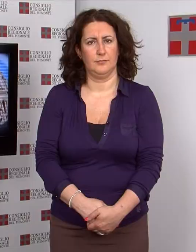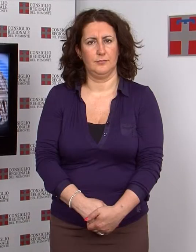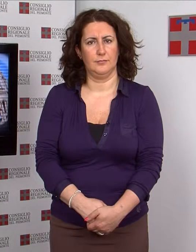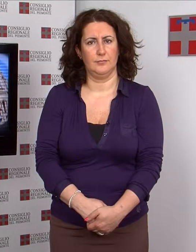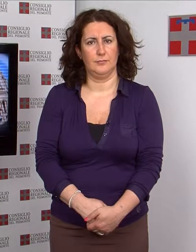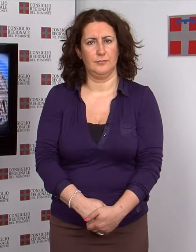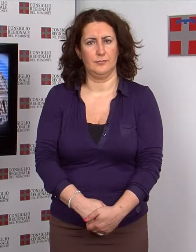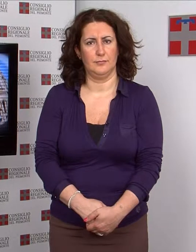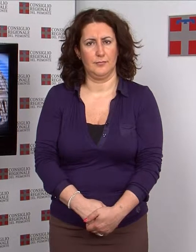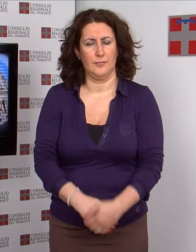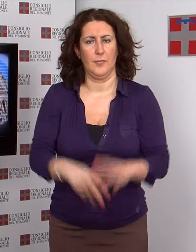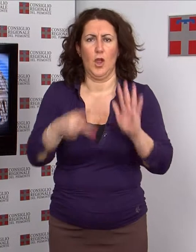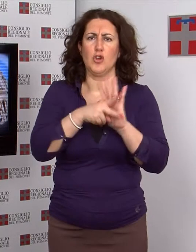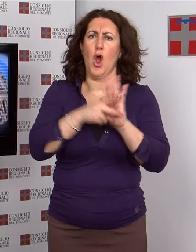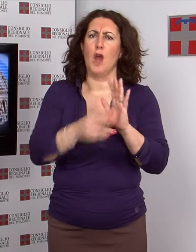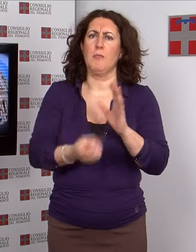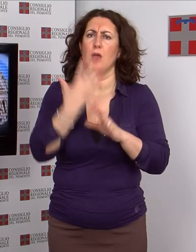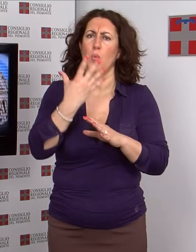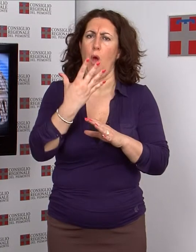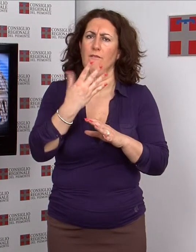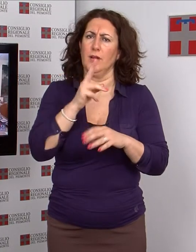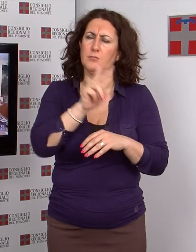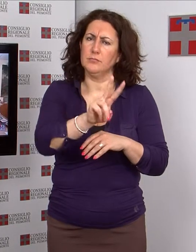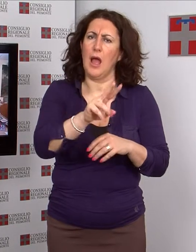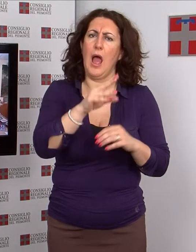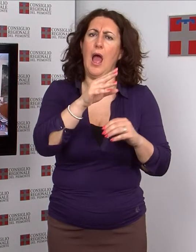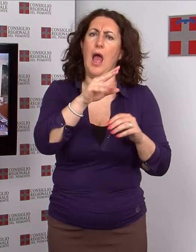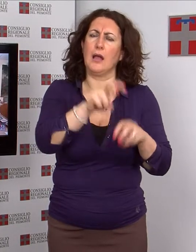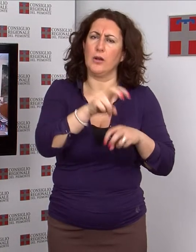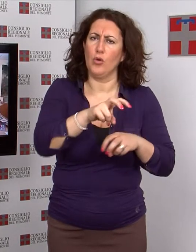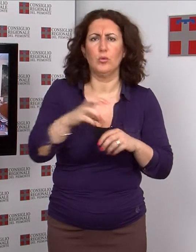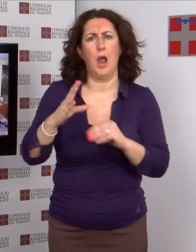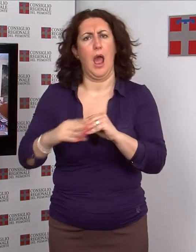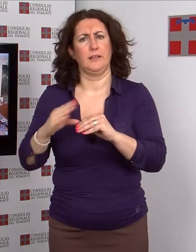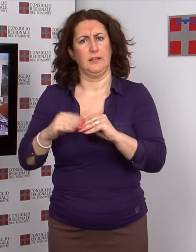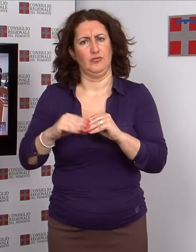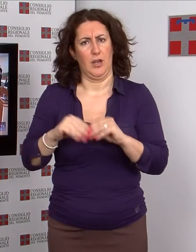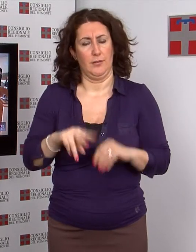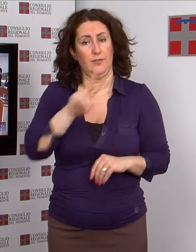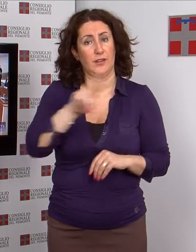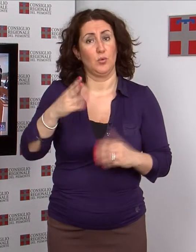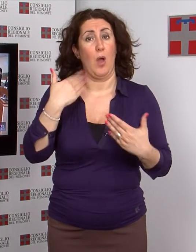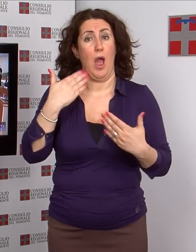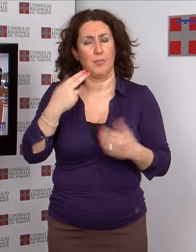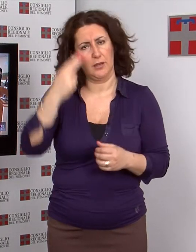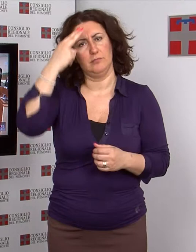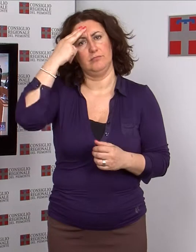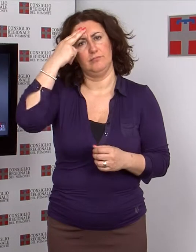nuove norme per agricoltura e artigianato il 22 aprile è stato commemorato in aula l'ex consigliere regionale sindaco